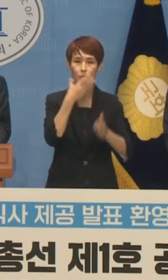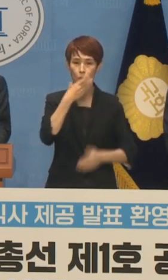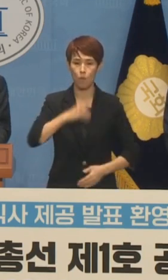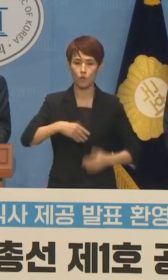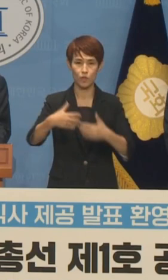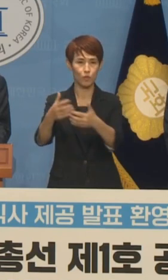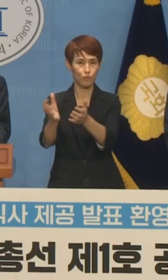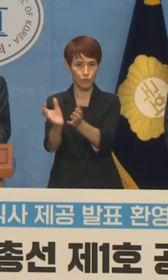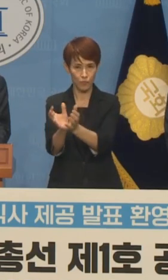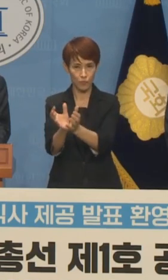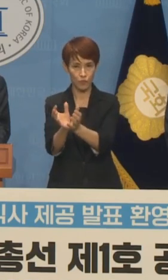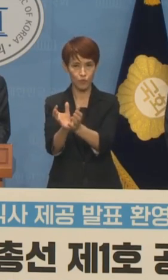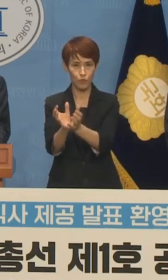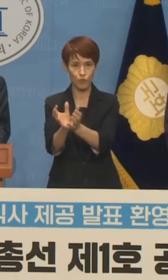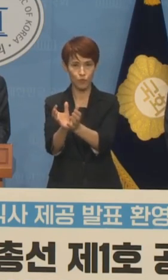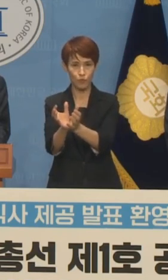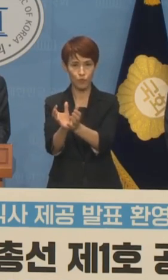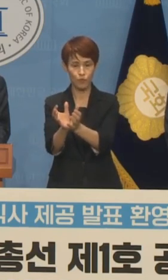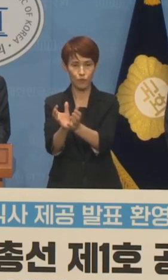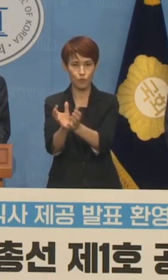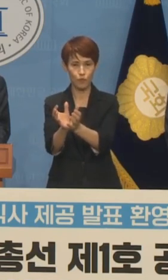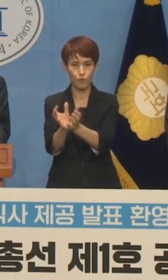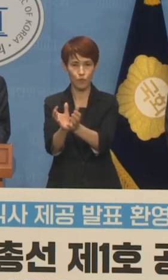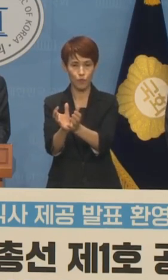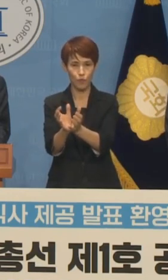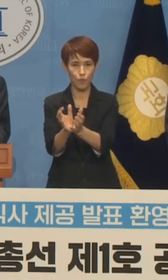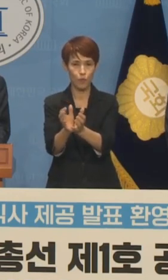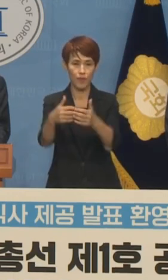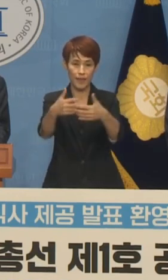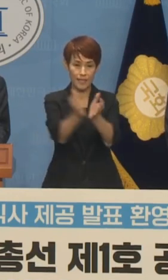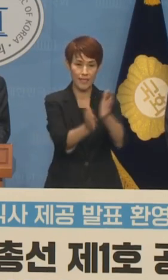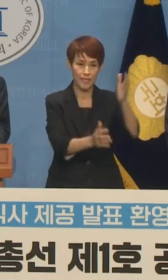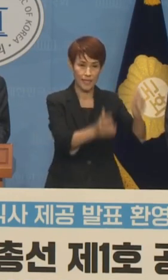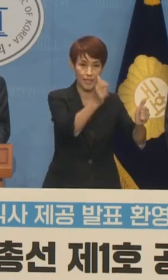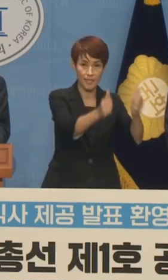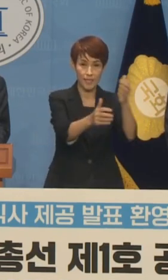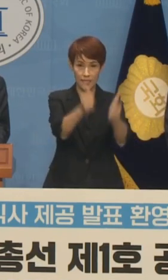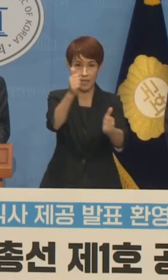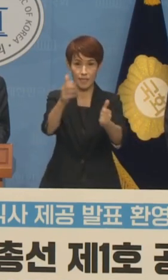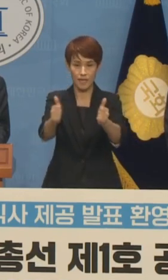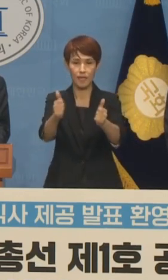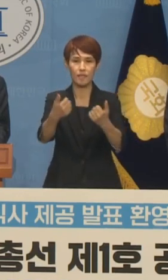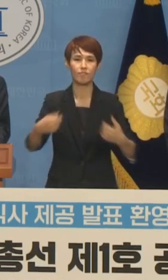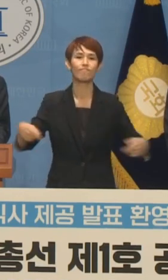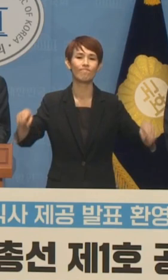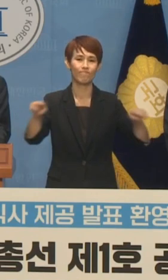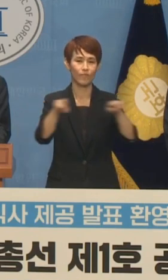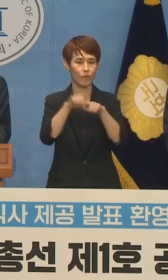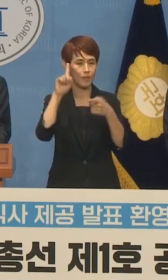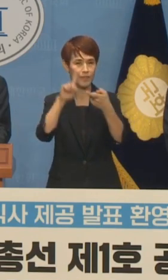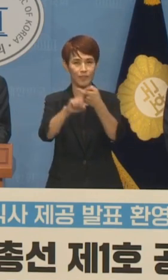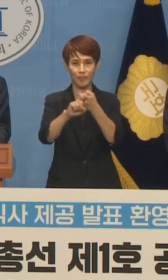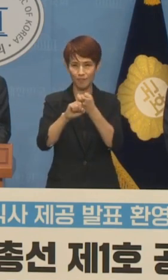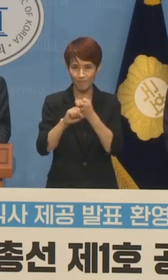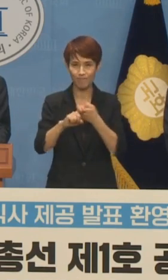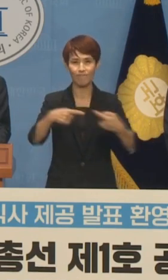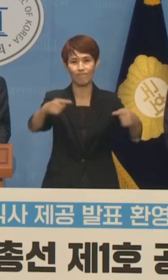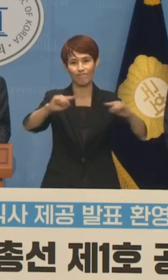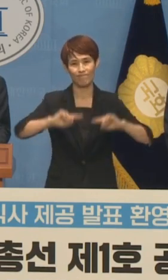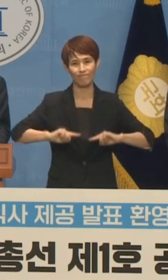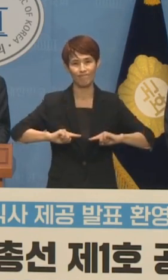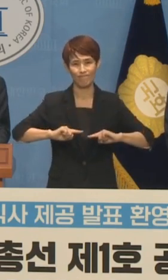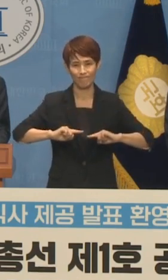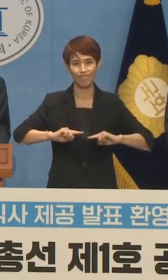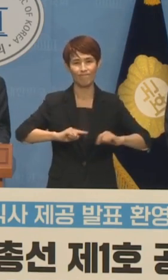보건복지부뿐만 아니라 각 광역자치단체장, 기초자치단체장 함께 관심을 갖고 참여해 주실